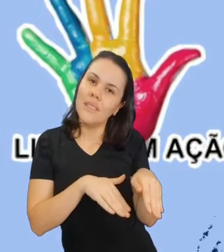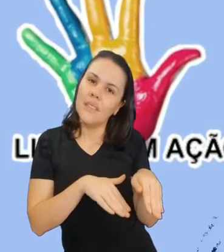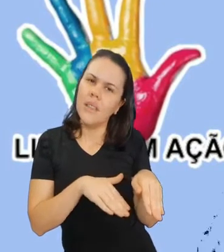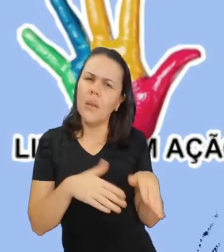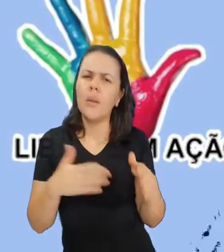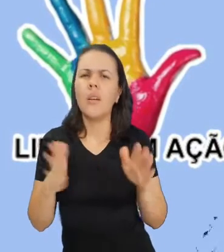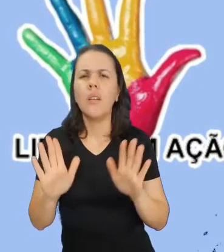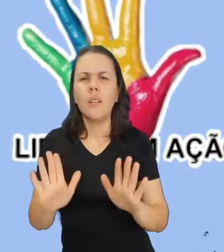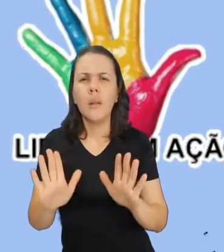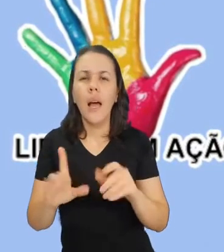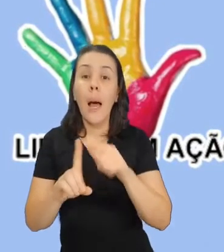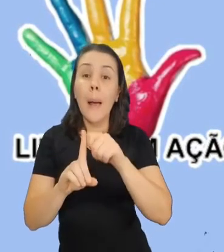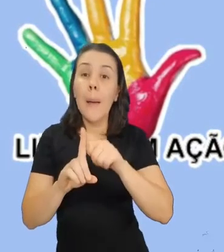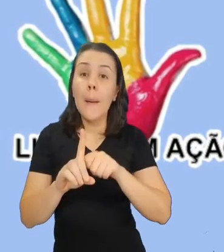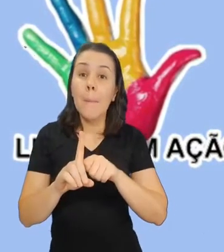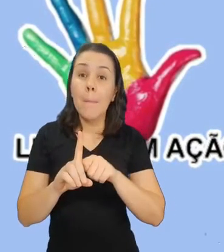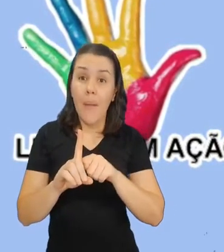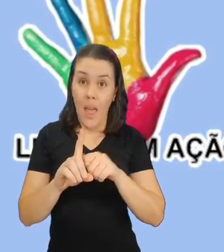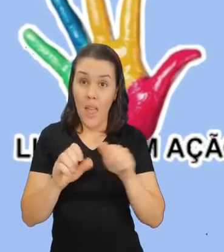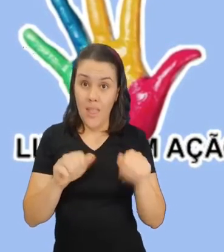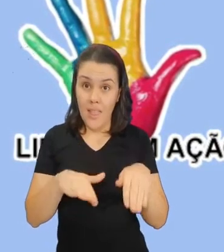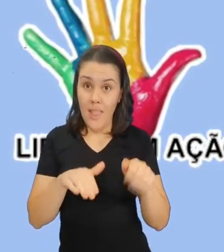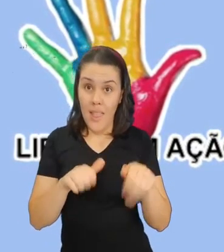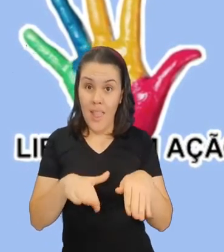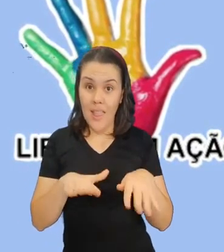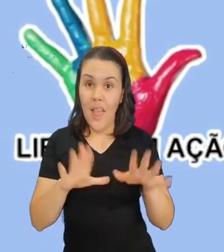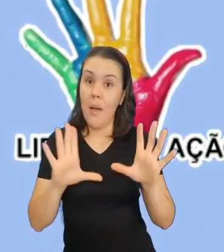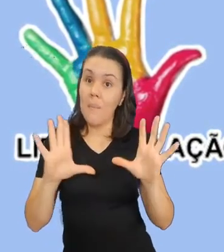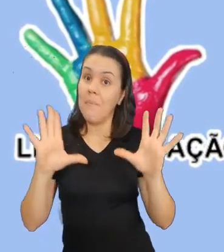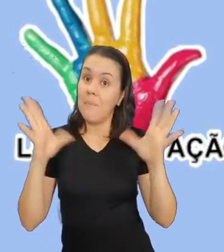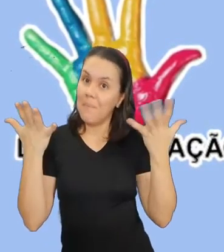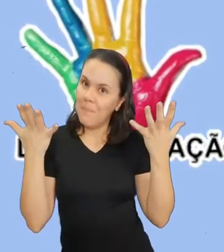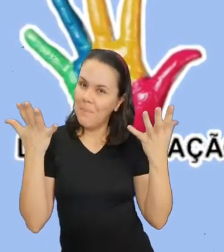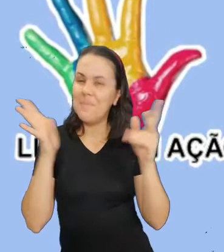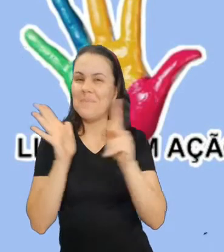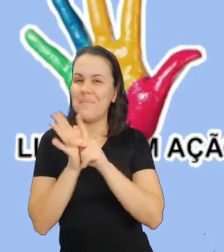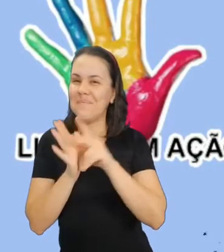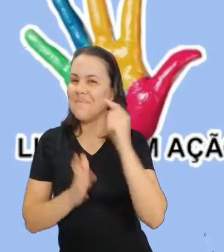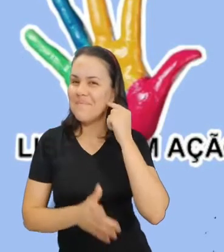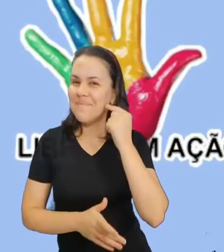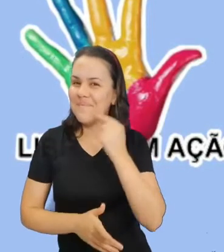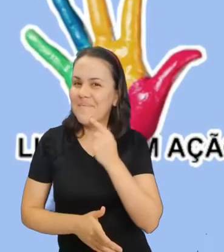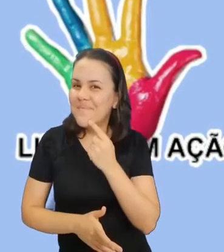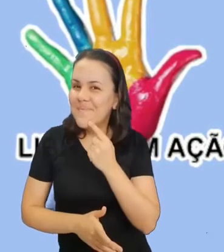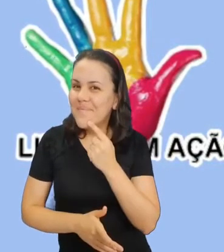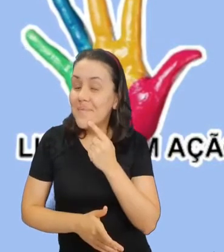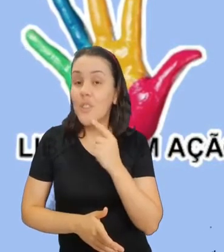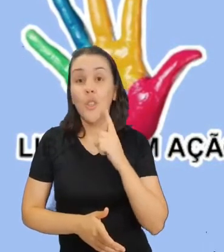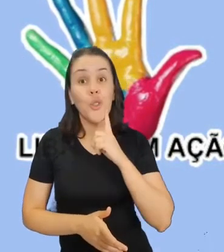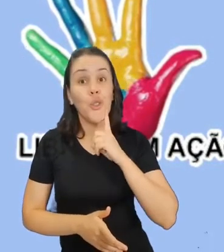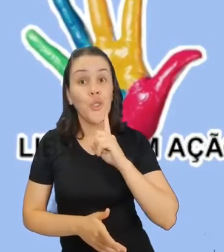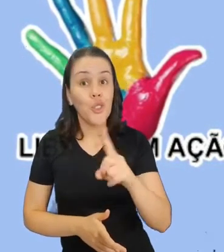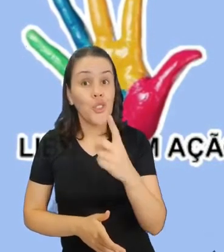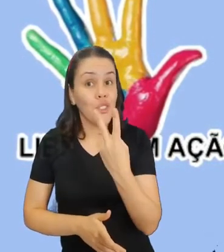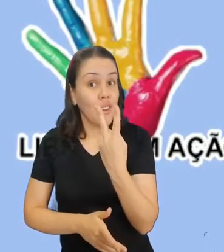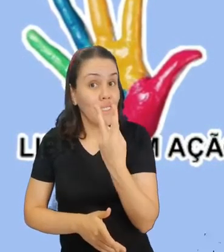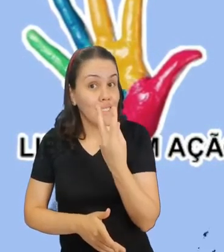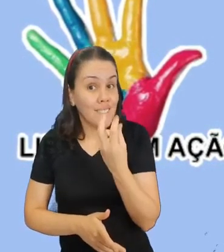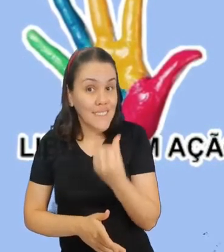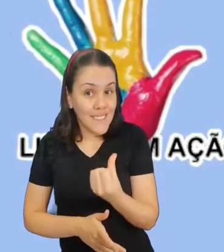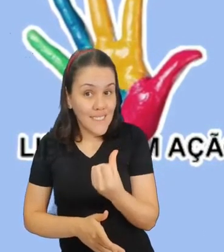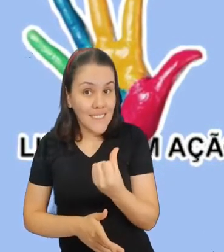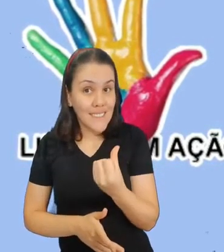chegou até os dias de hoje, e entender por que no mês de setembro é um mês muito especial para os